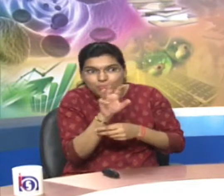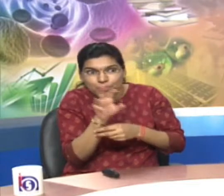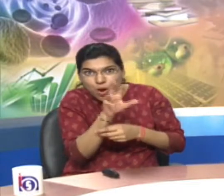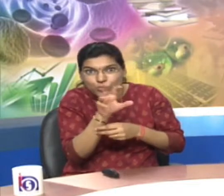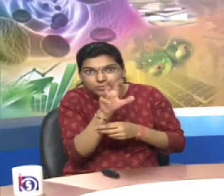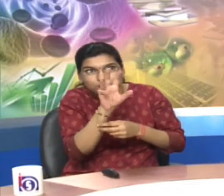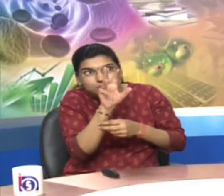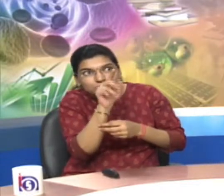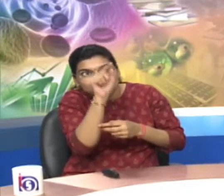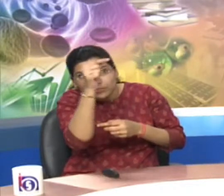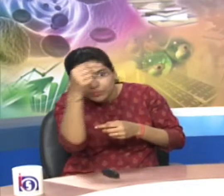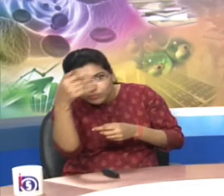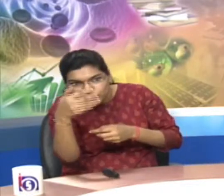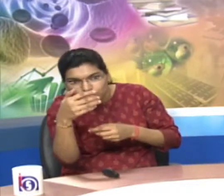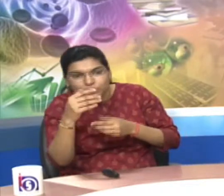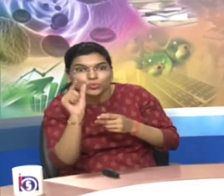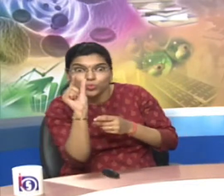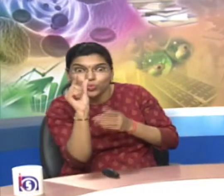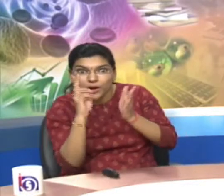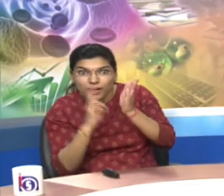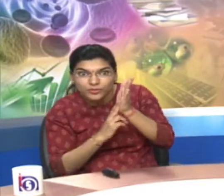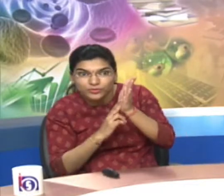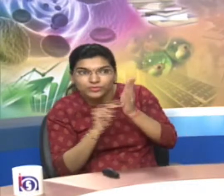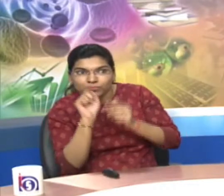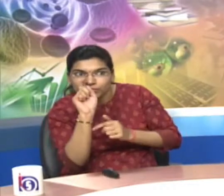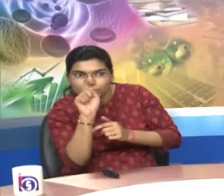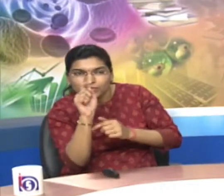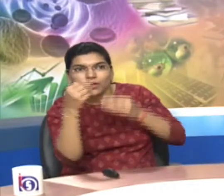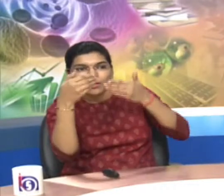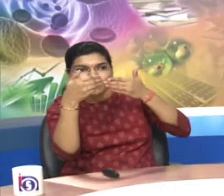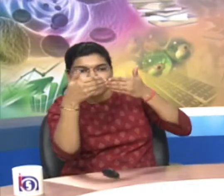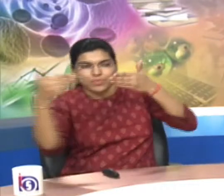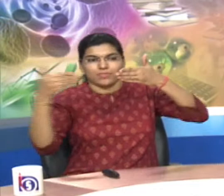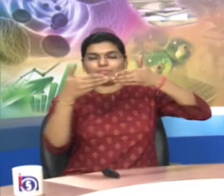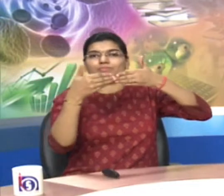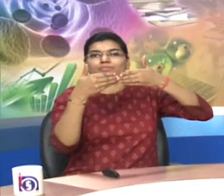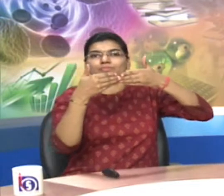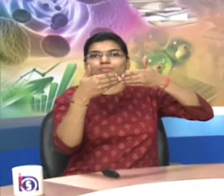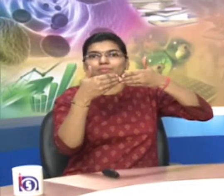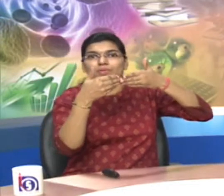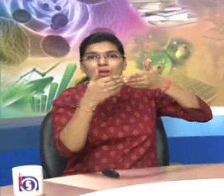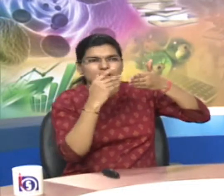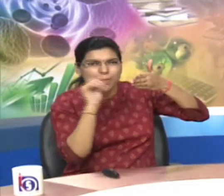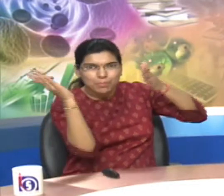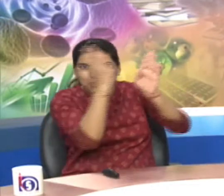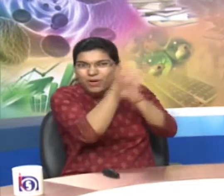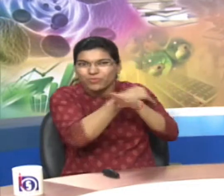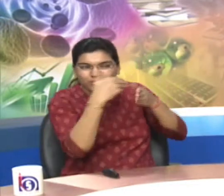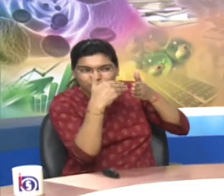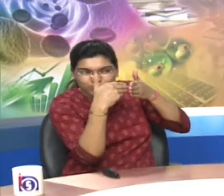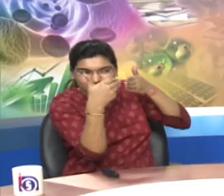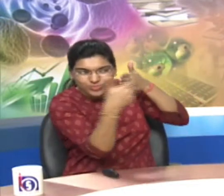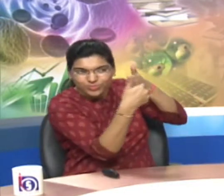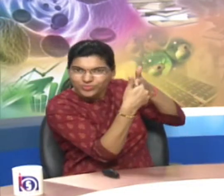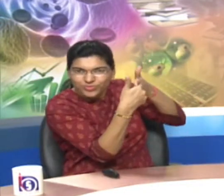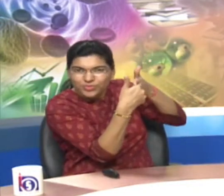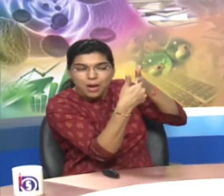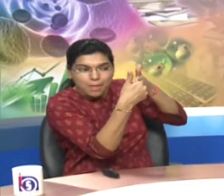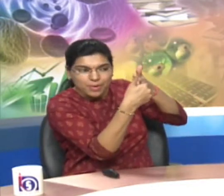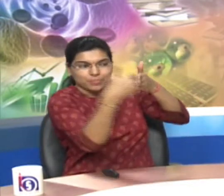button. That can be selected by right clicking on the cell. As previously